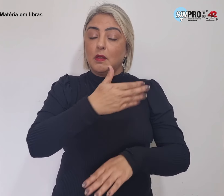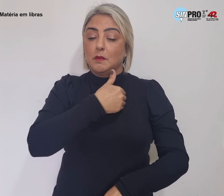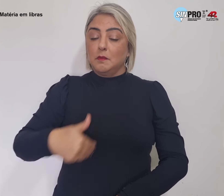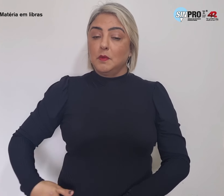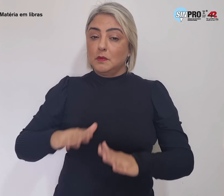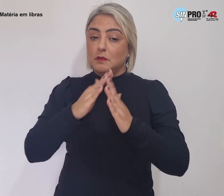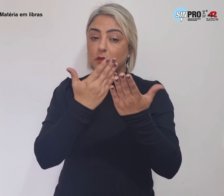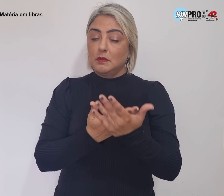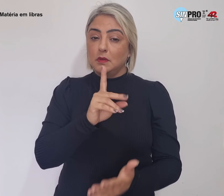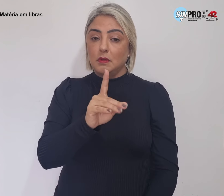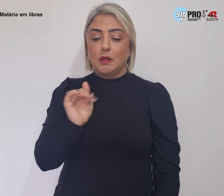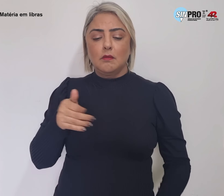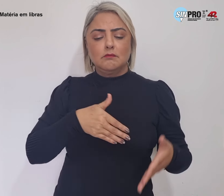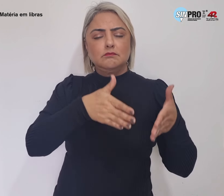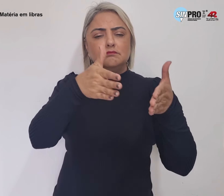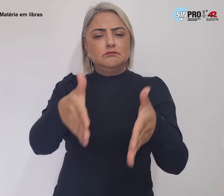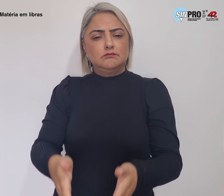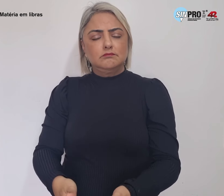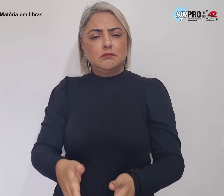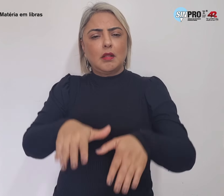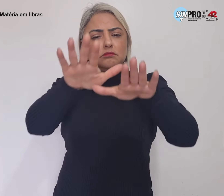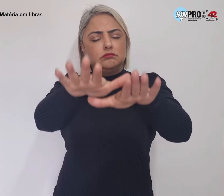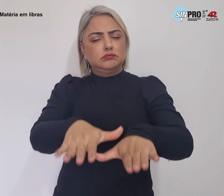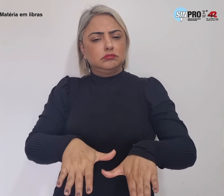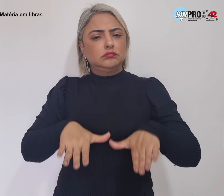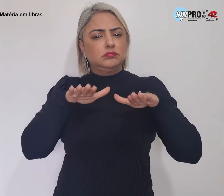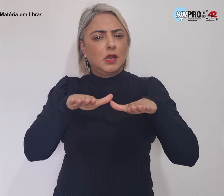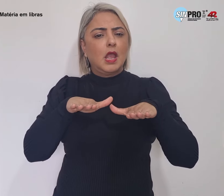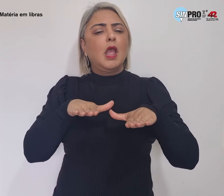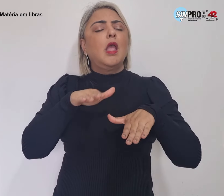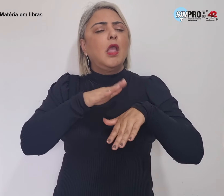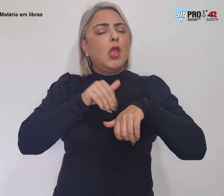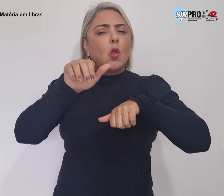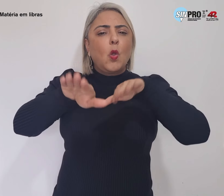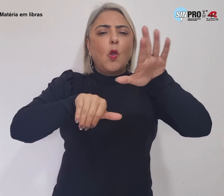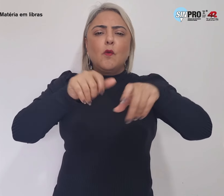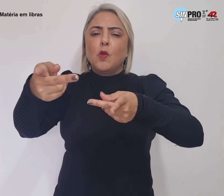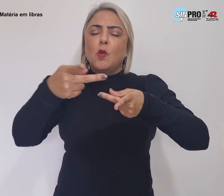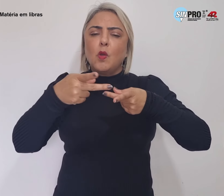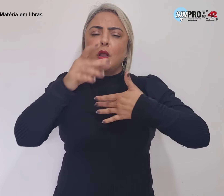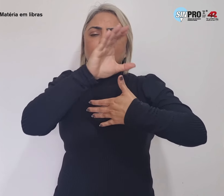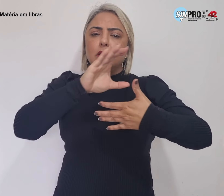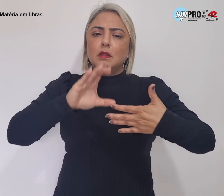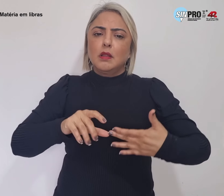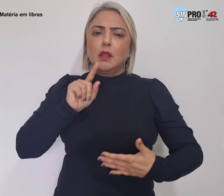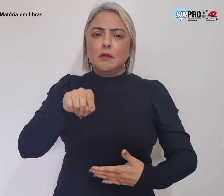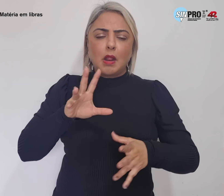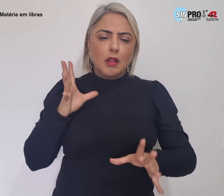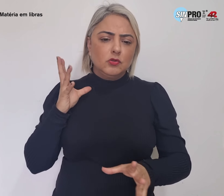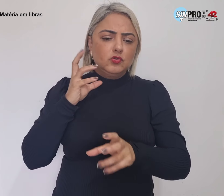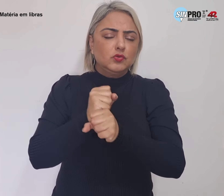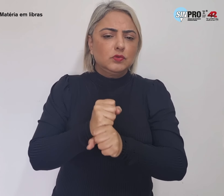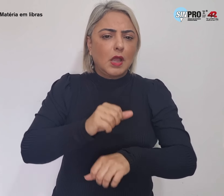participou da Assembleia e convocou a categoria para se somar a mais um ato